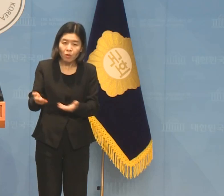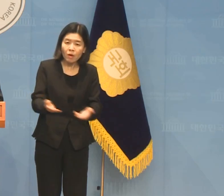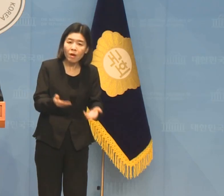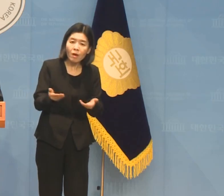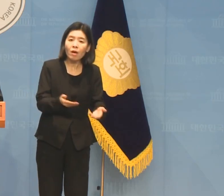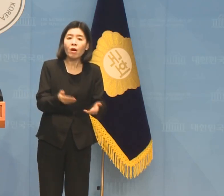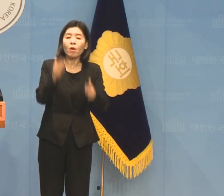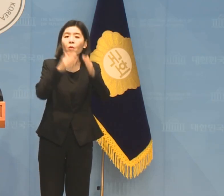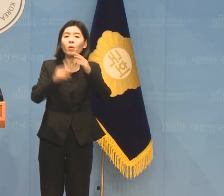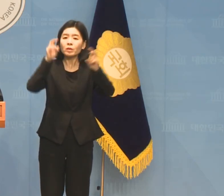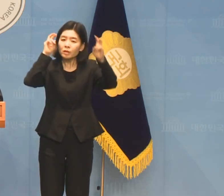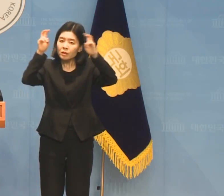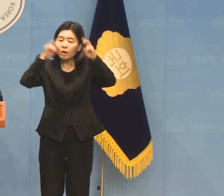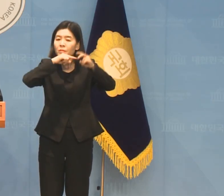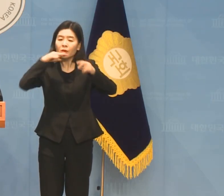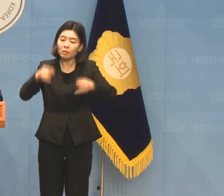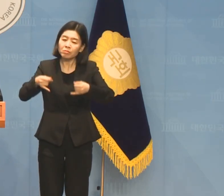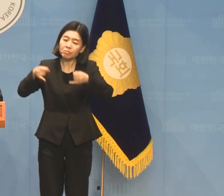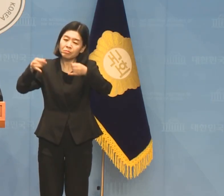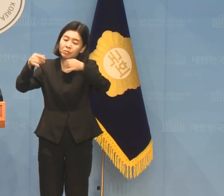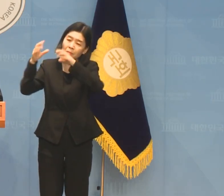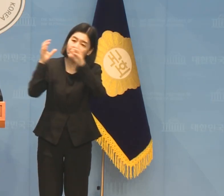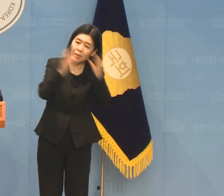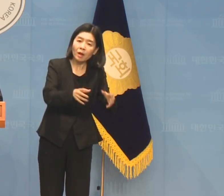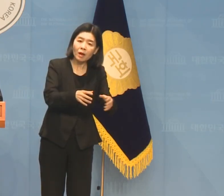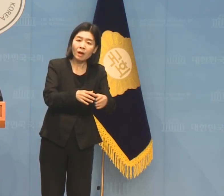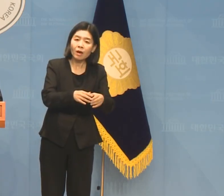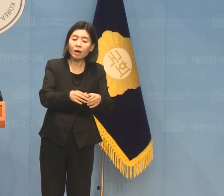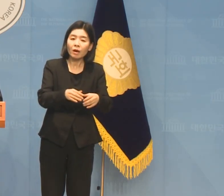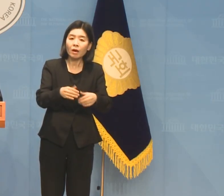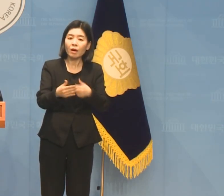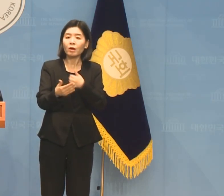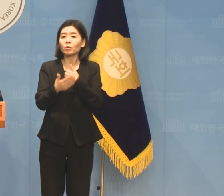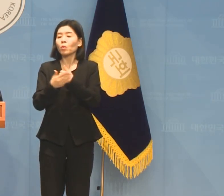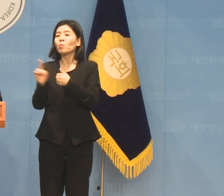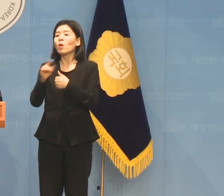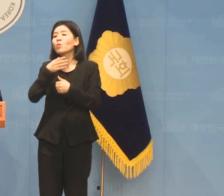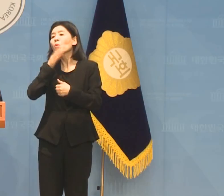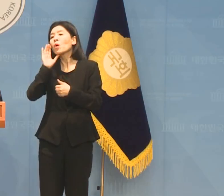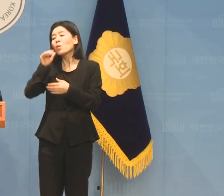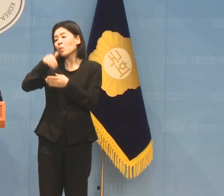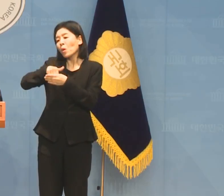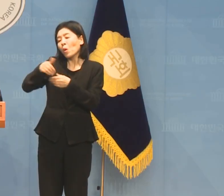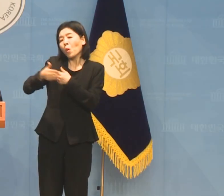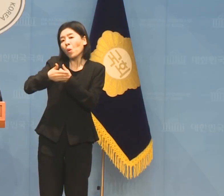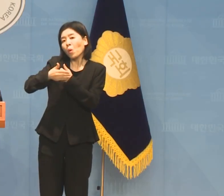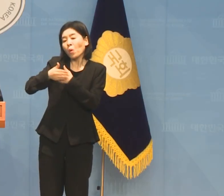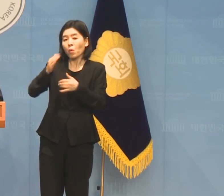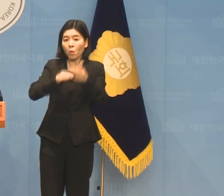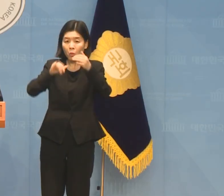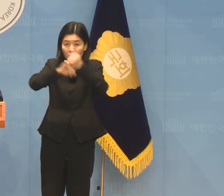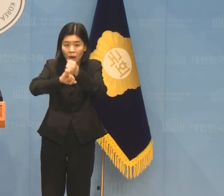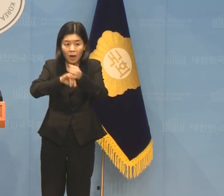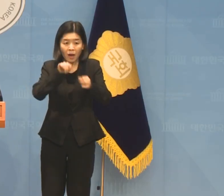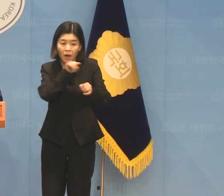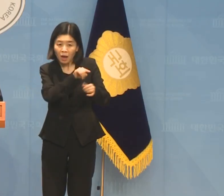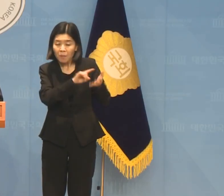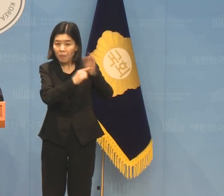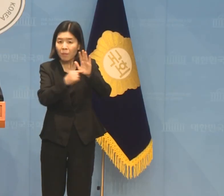적자를 떠넘기면서 그 대가로 노인층 표심을 챙기려는 공약이야말로 갈라치기의 전형